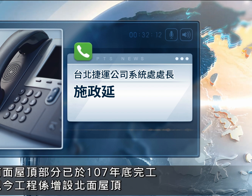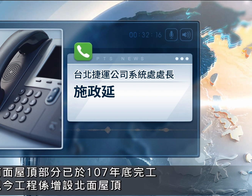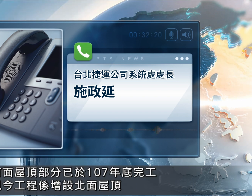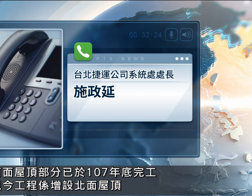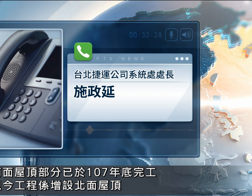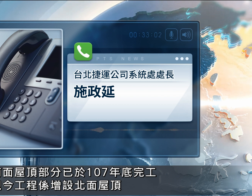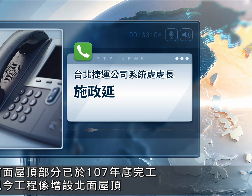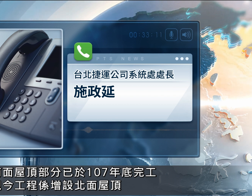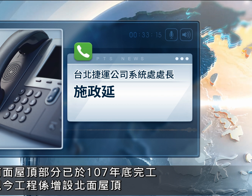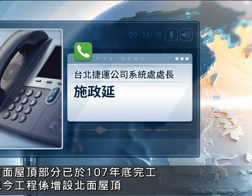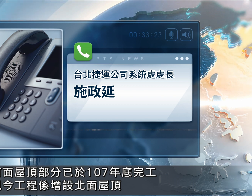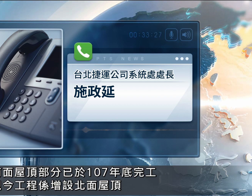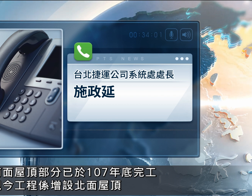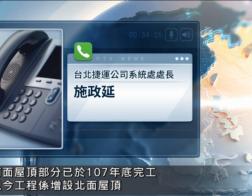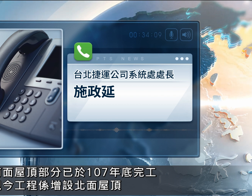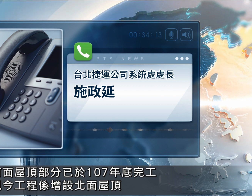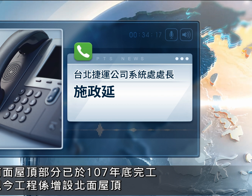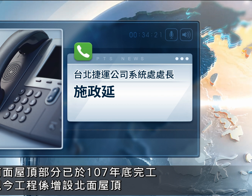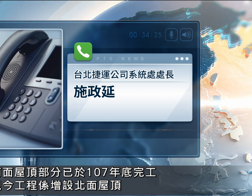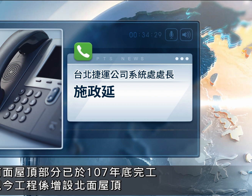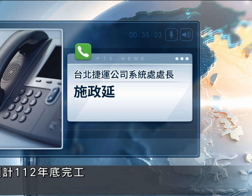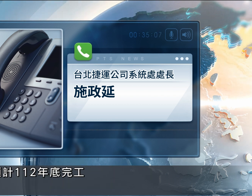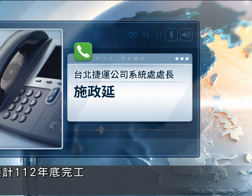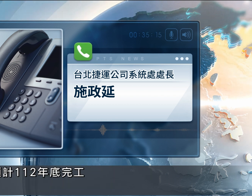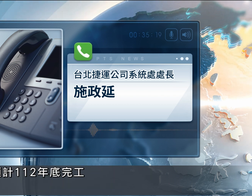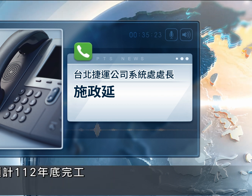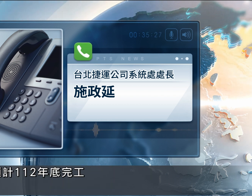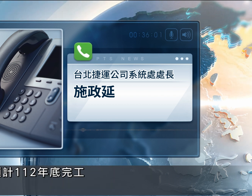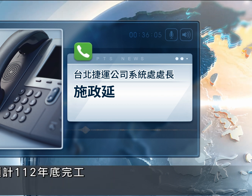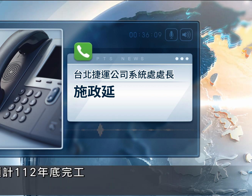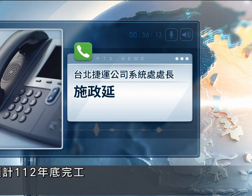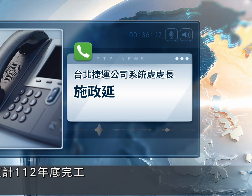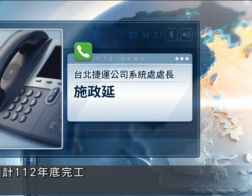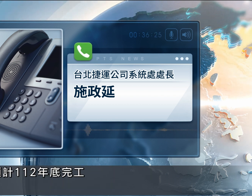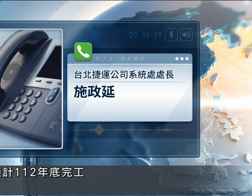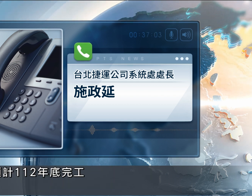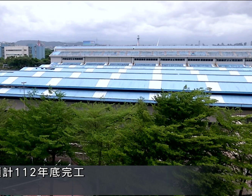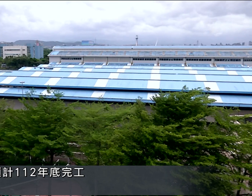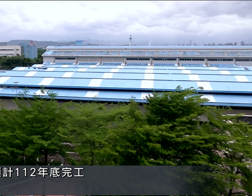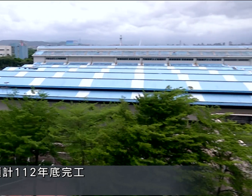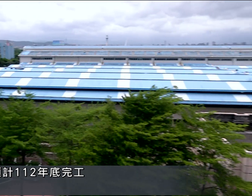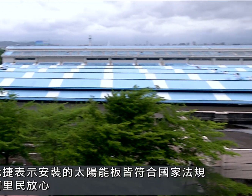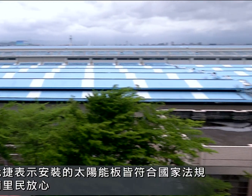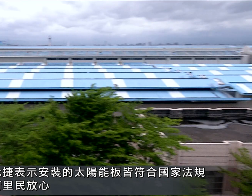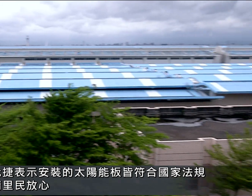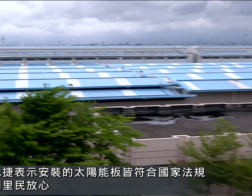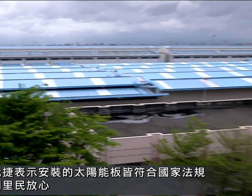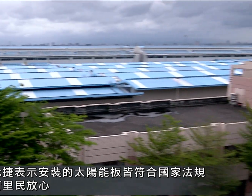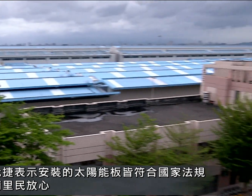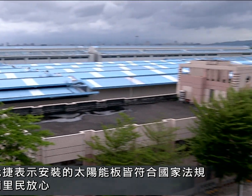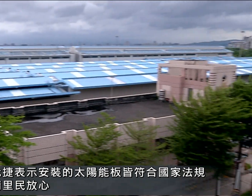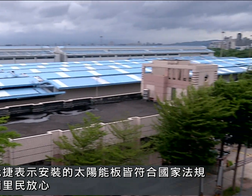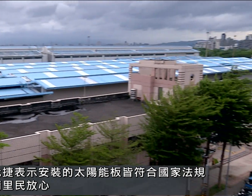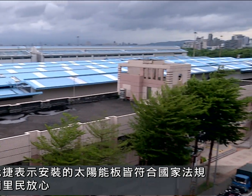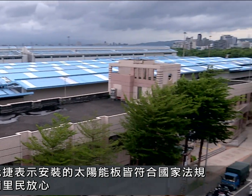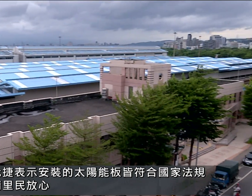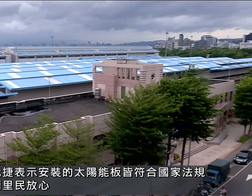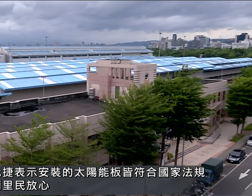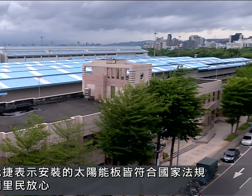程系增设北面屋顶，预计112年底完工。 北捷表示，安装的太阳能板皆符合国家法